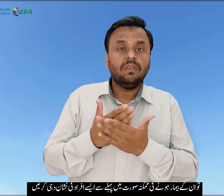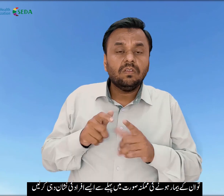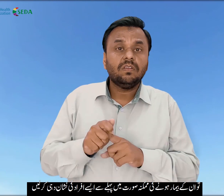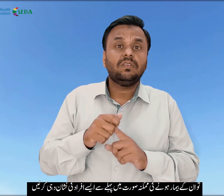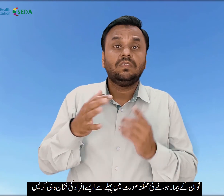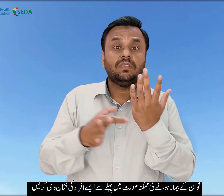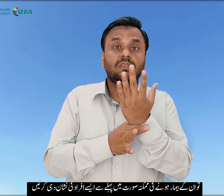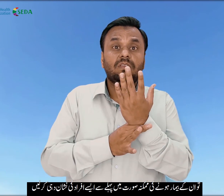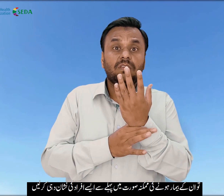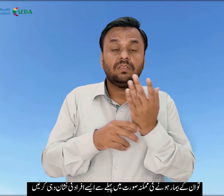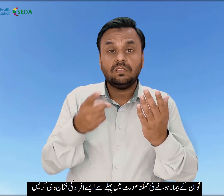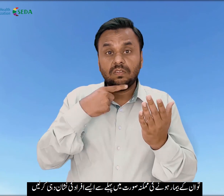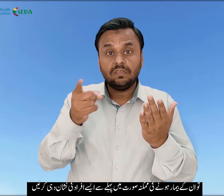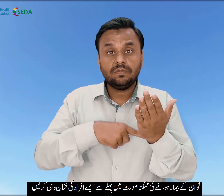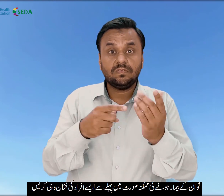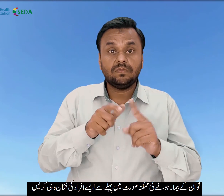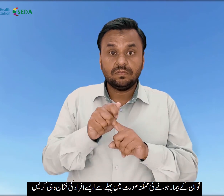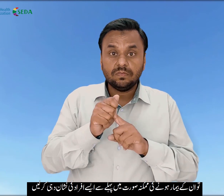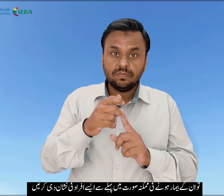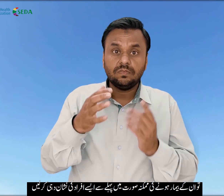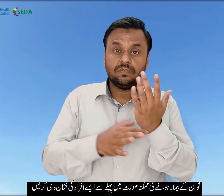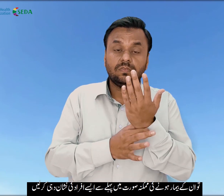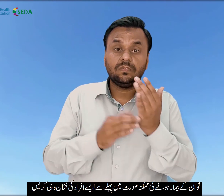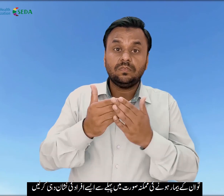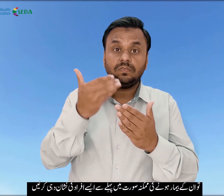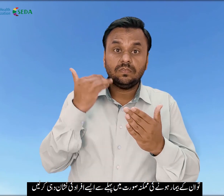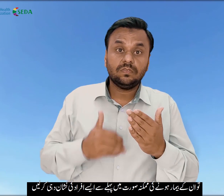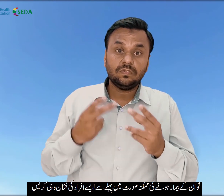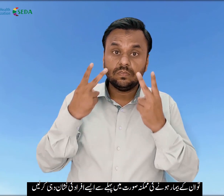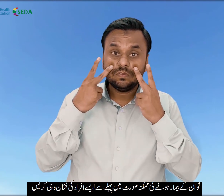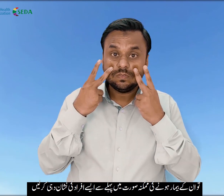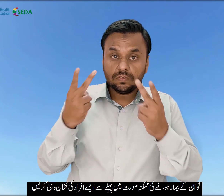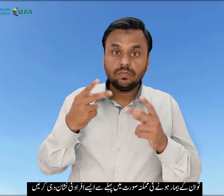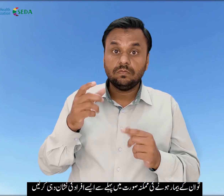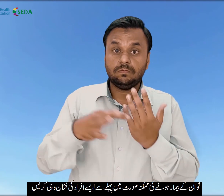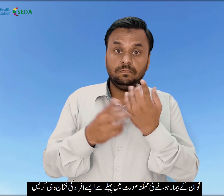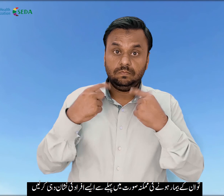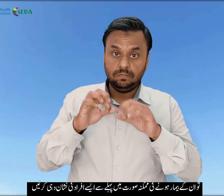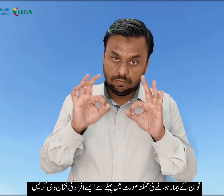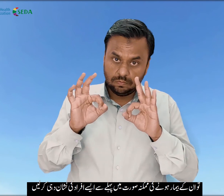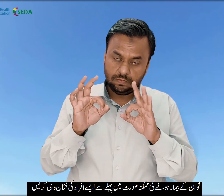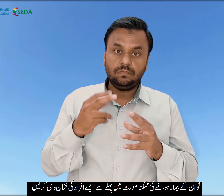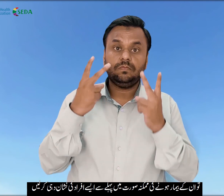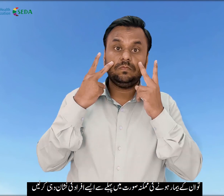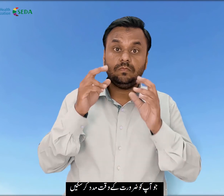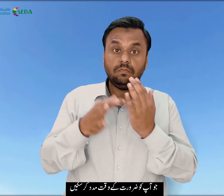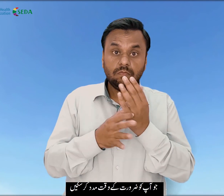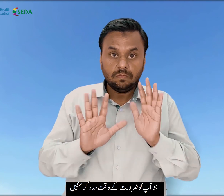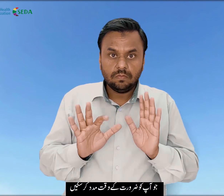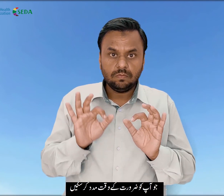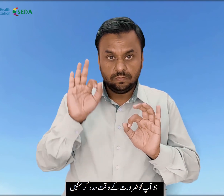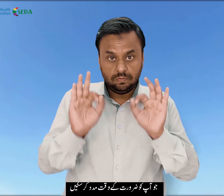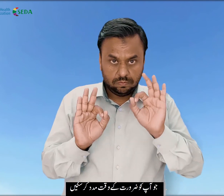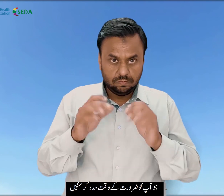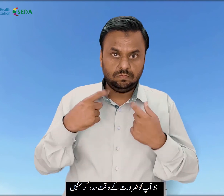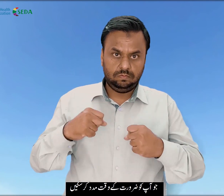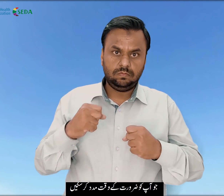کی ممکنہ صورت میں پہلے سے ایسے افراد کی نشاندہی کر لیں جو آپ کو ضرورت کے